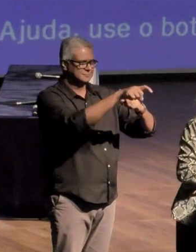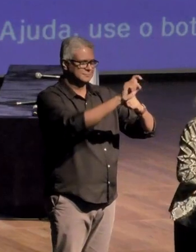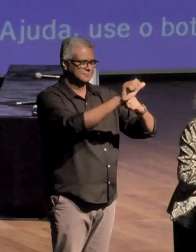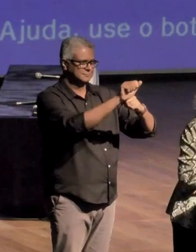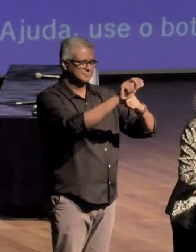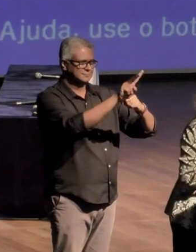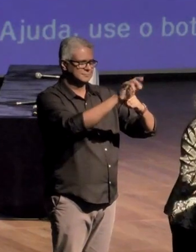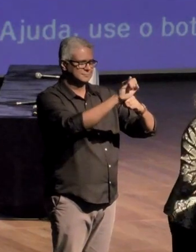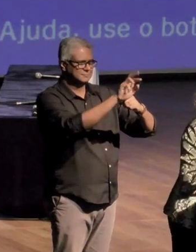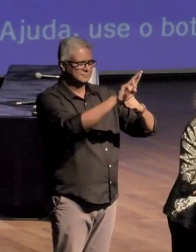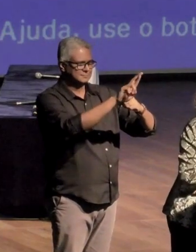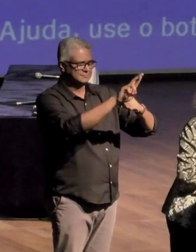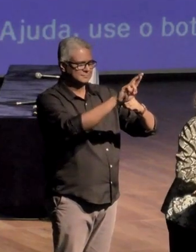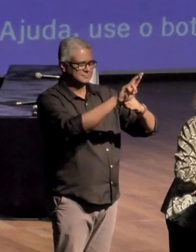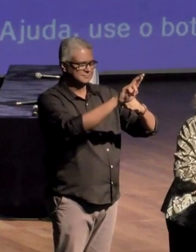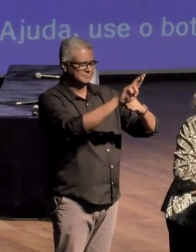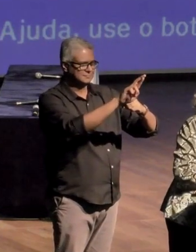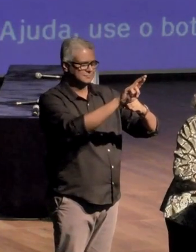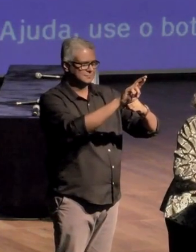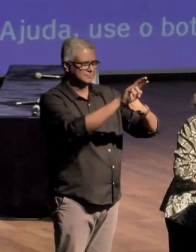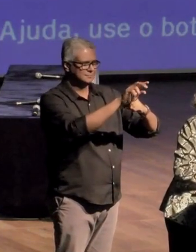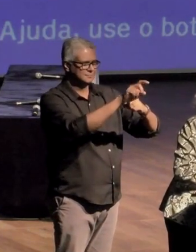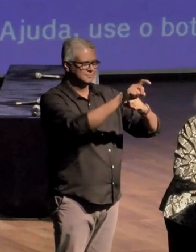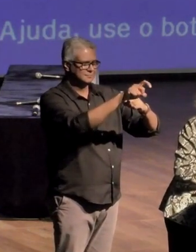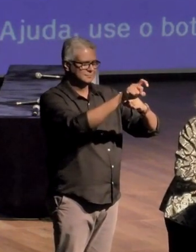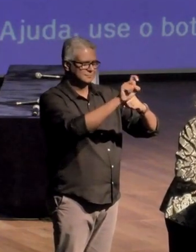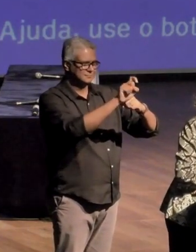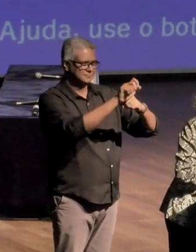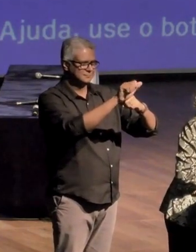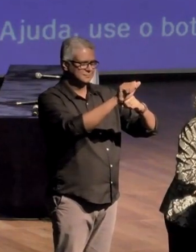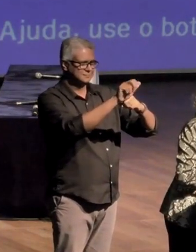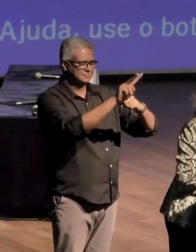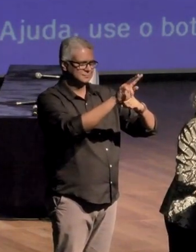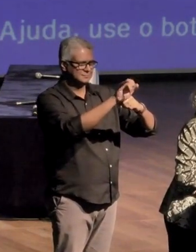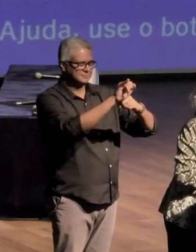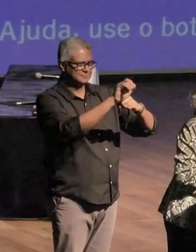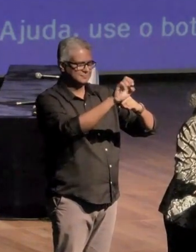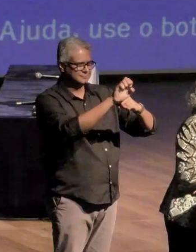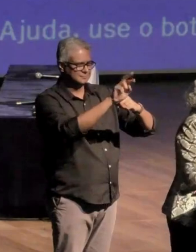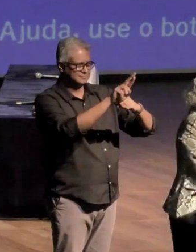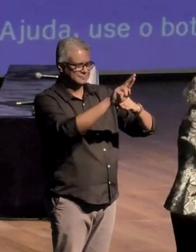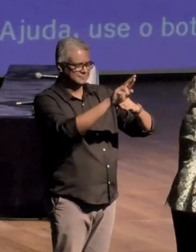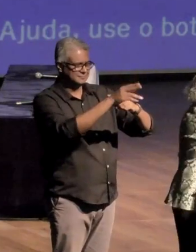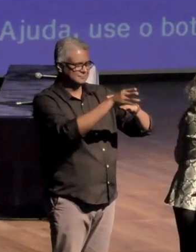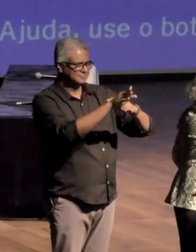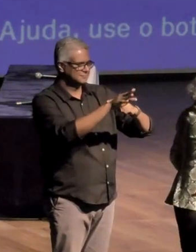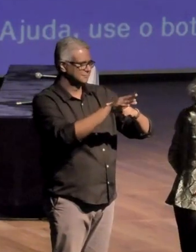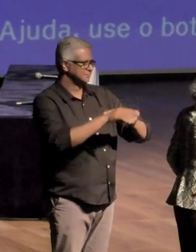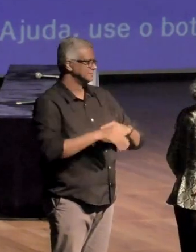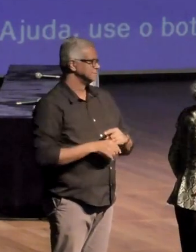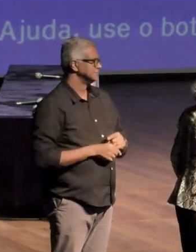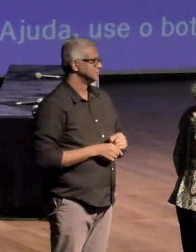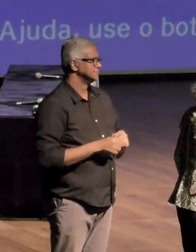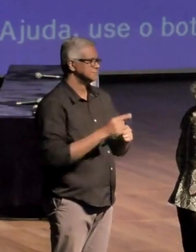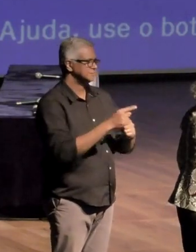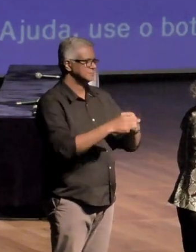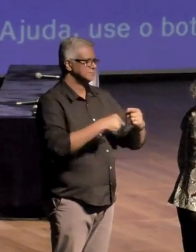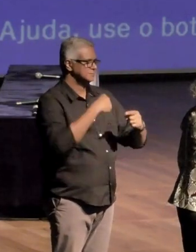dou-lhe uma dou-lhe duas dou-lhe três vamos nós